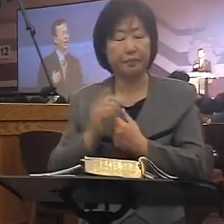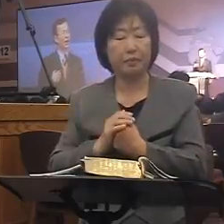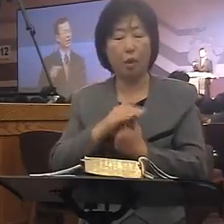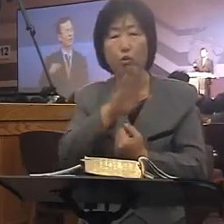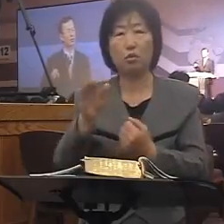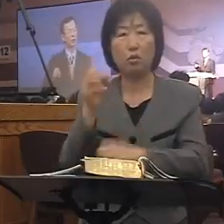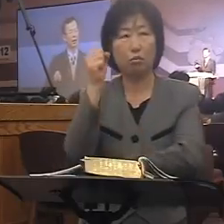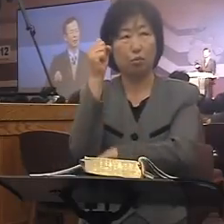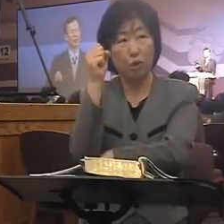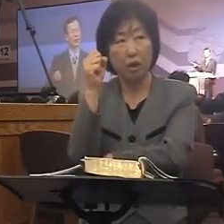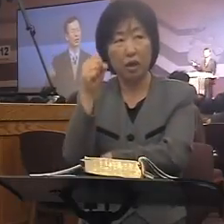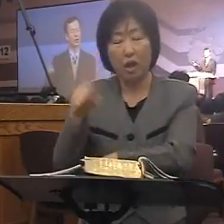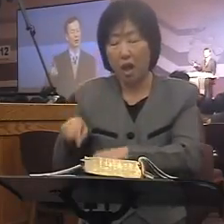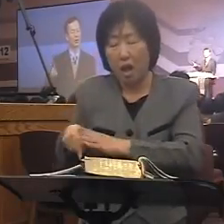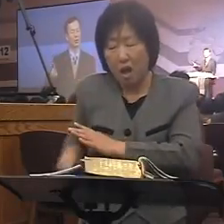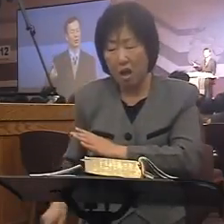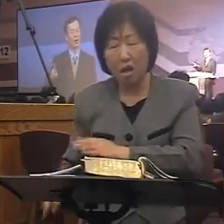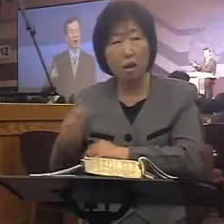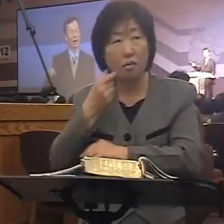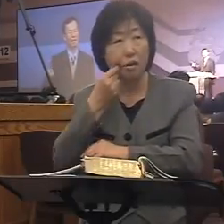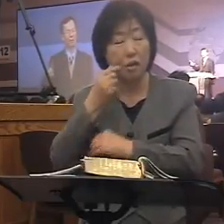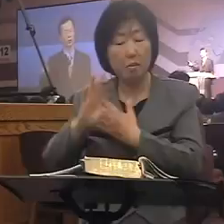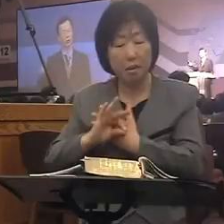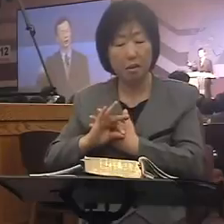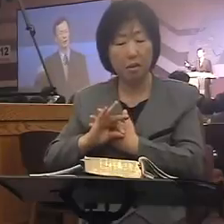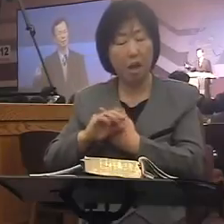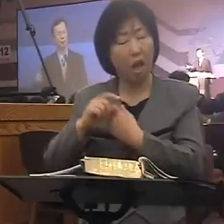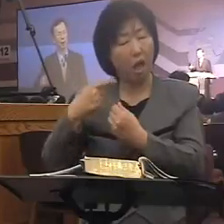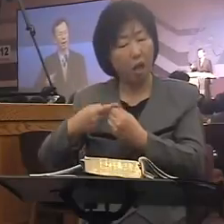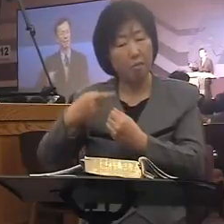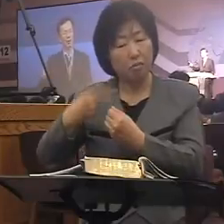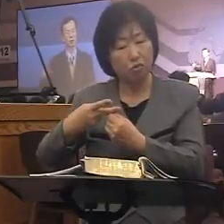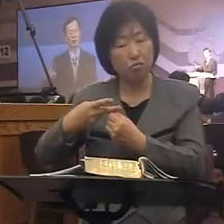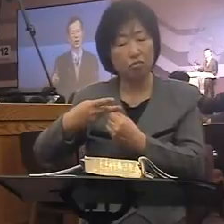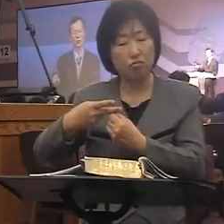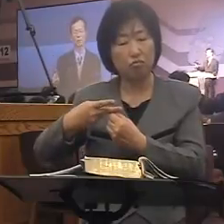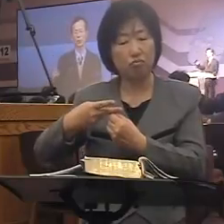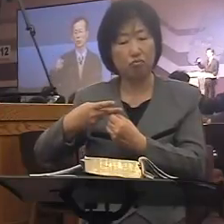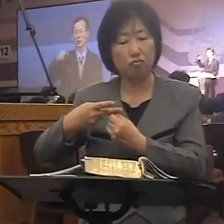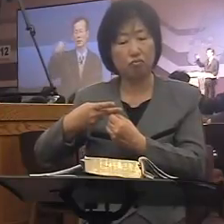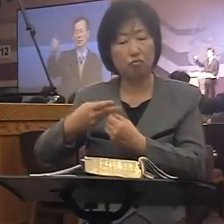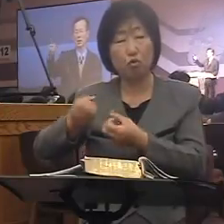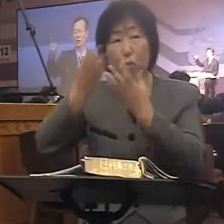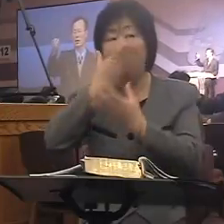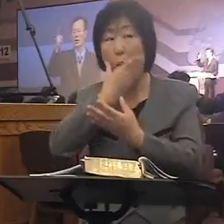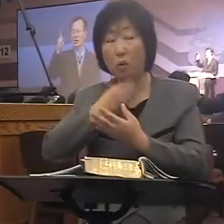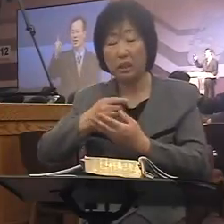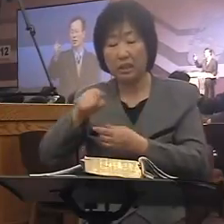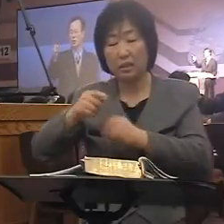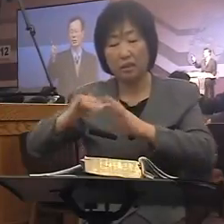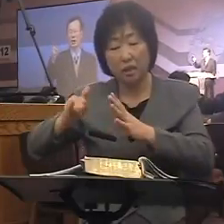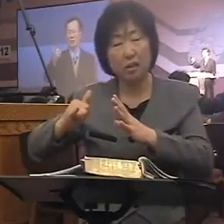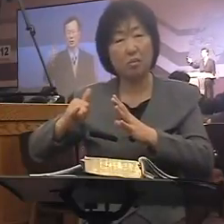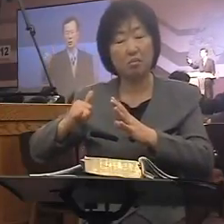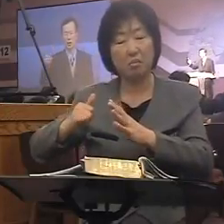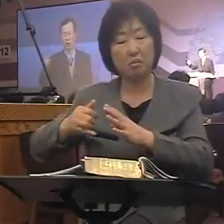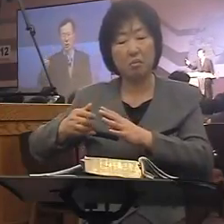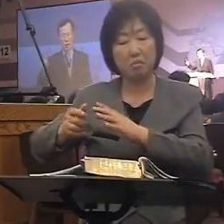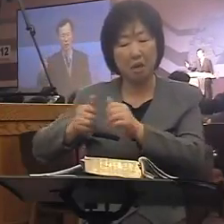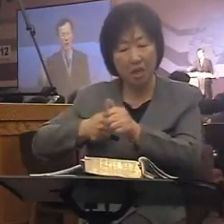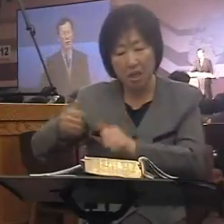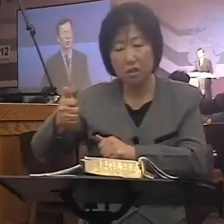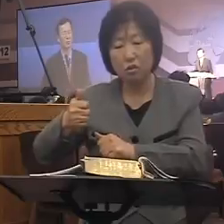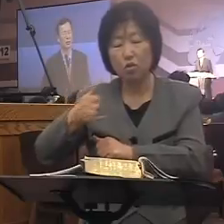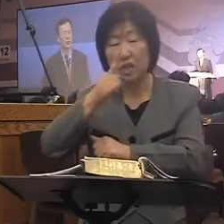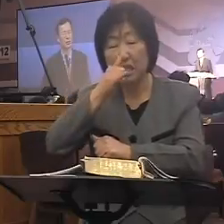우리의 뿌리가 깊지 못하면 우리는 결코 한 번, 두 번의 부흥과 한 번, 두 번의 축복으로 이 세상을 이길 수 있는 사람이 절대로